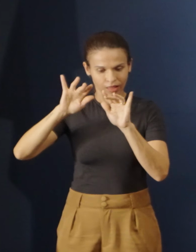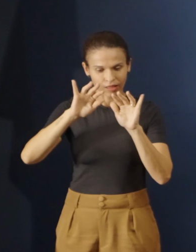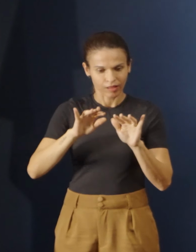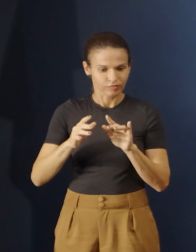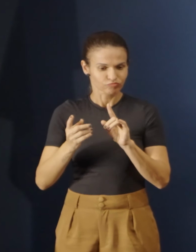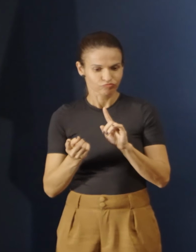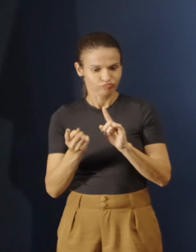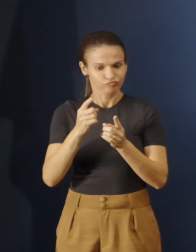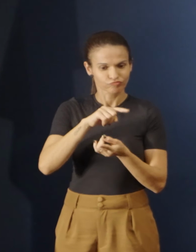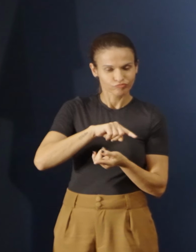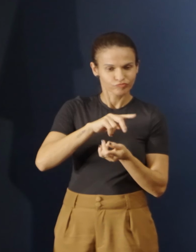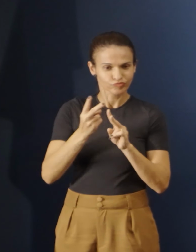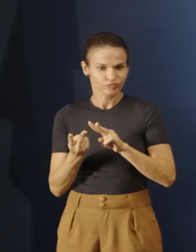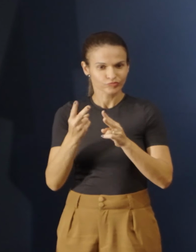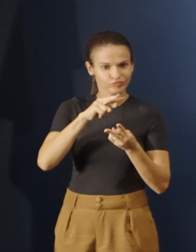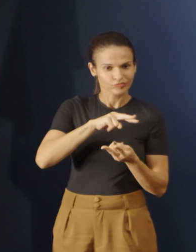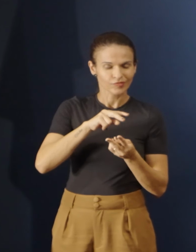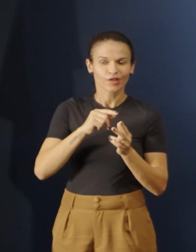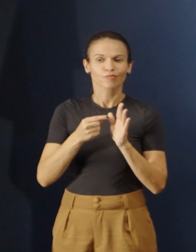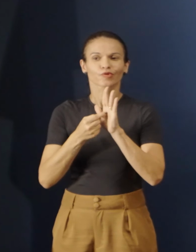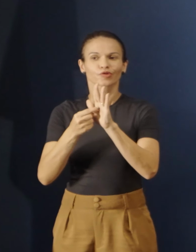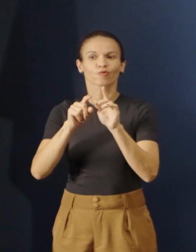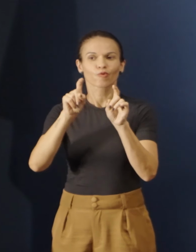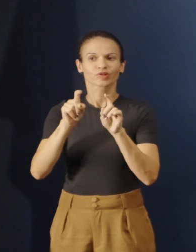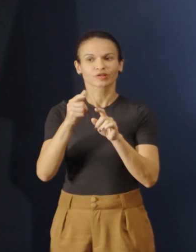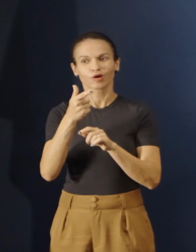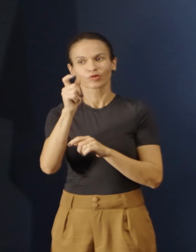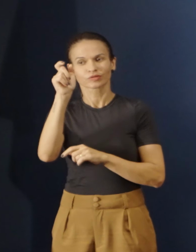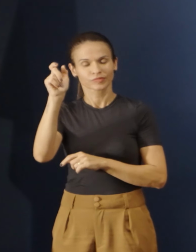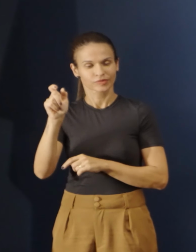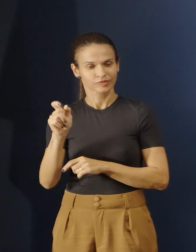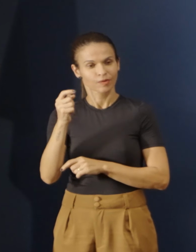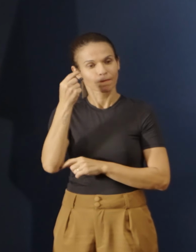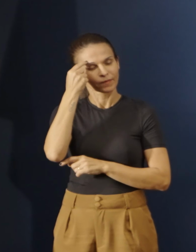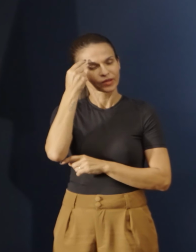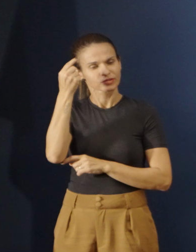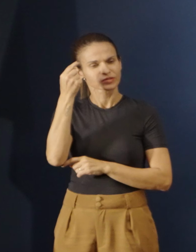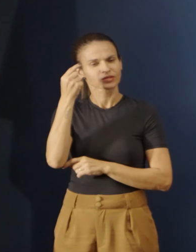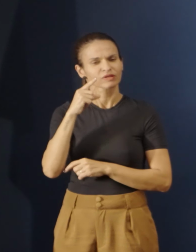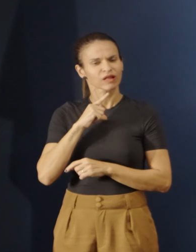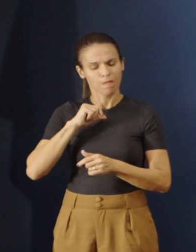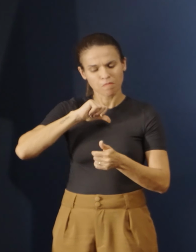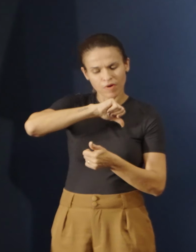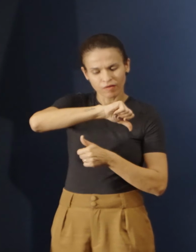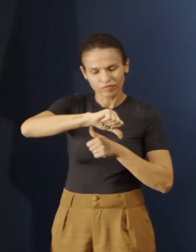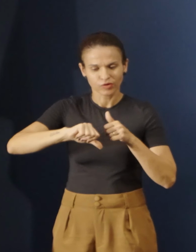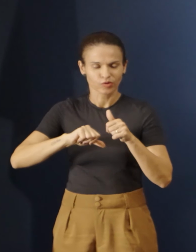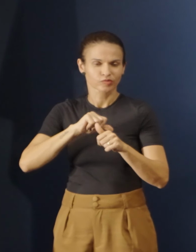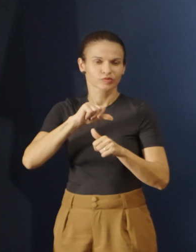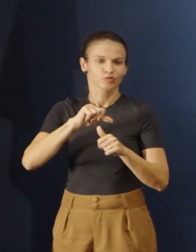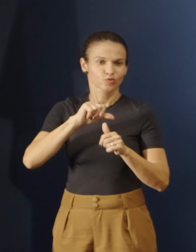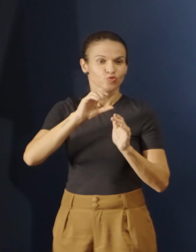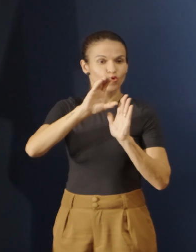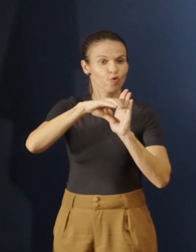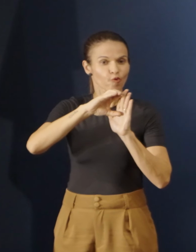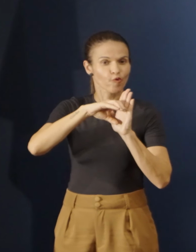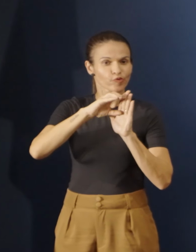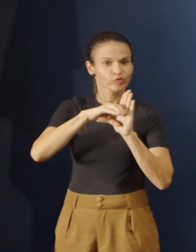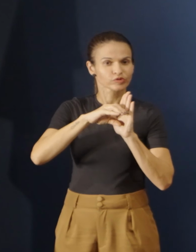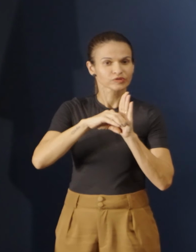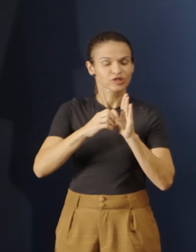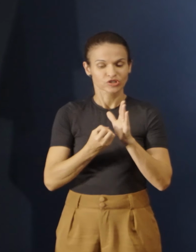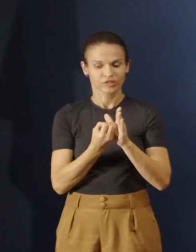que escreve aqui aparece no computador do outro lado, entendeu? Então eu acho o seguinte, a gente está numa metamorfose muito grande no conceito, né, dos conceitos de autoria,